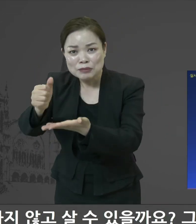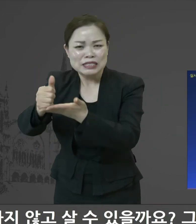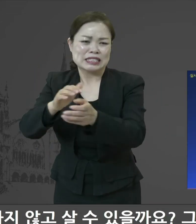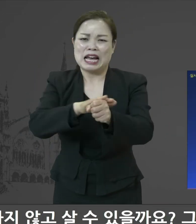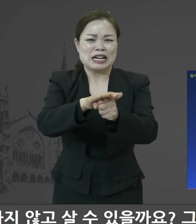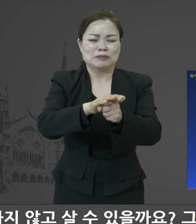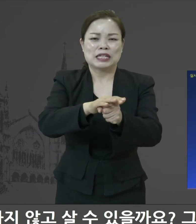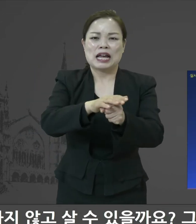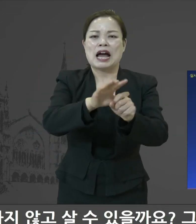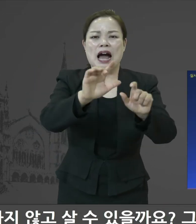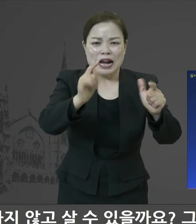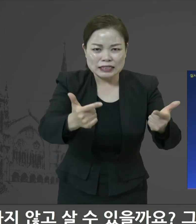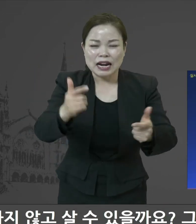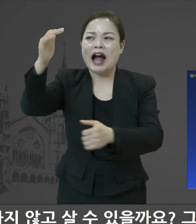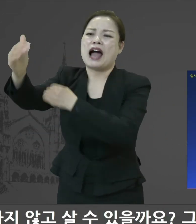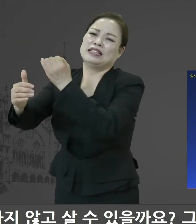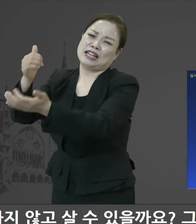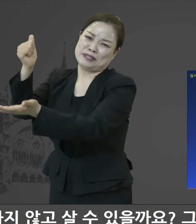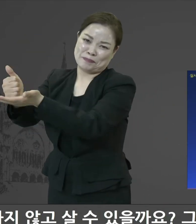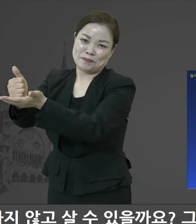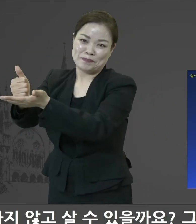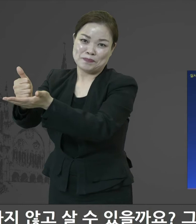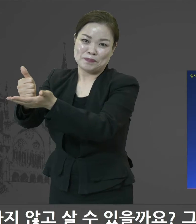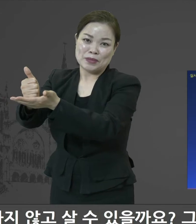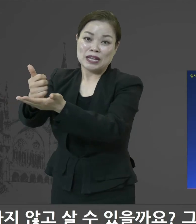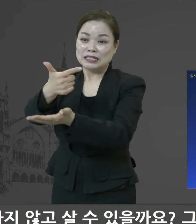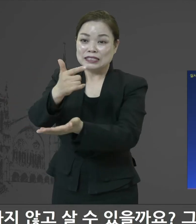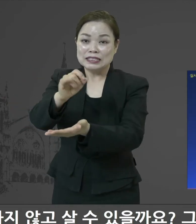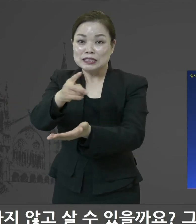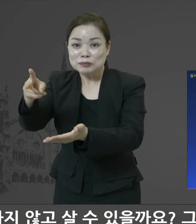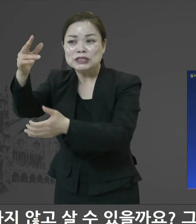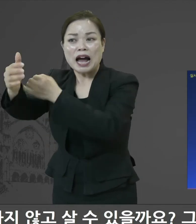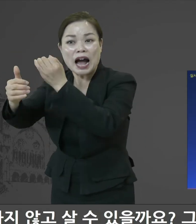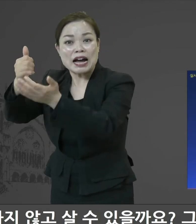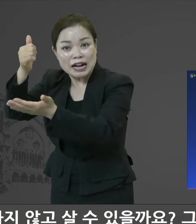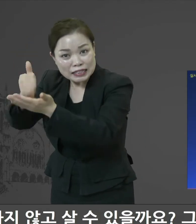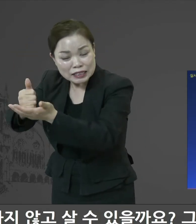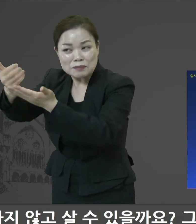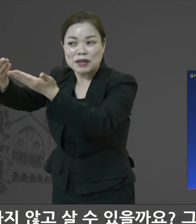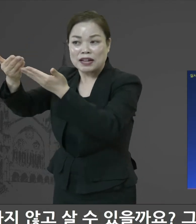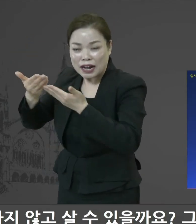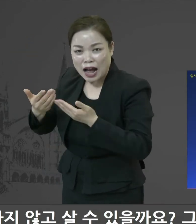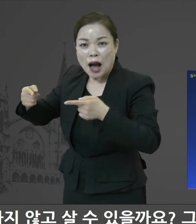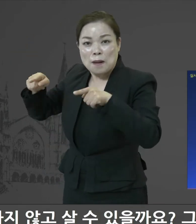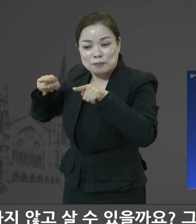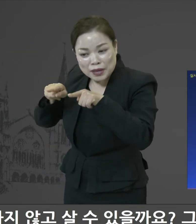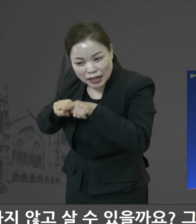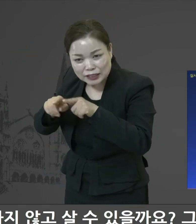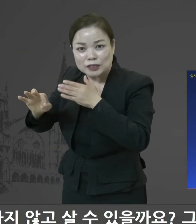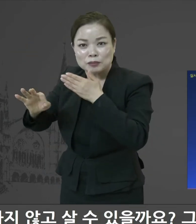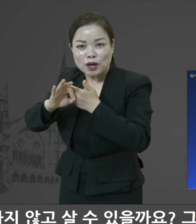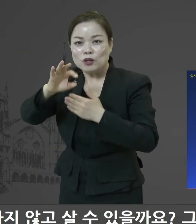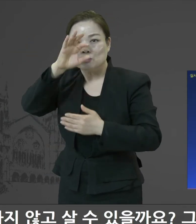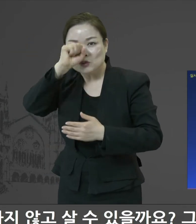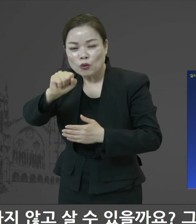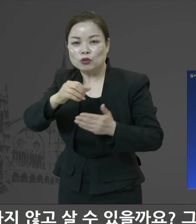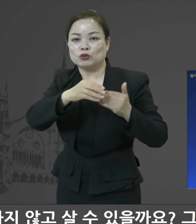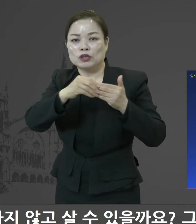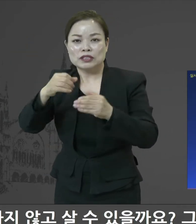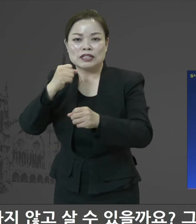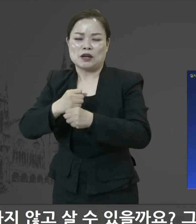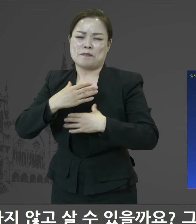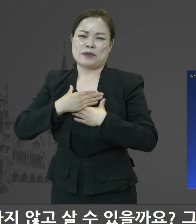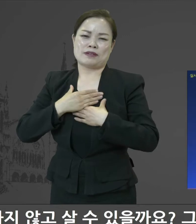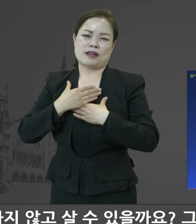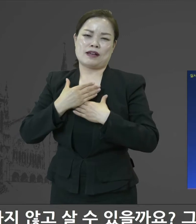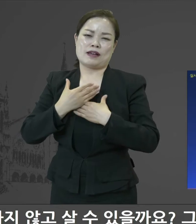아니라 하나님이어야 합니다. 하나님이어야, 하나님의 이끌림을 받아야, 하나님이 함께 하셔야, 하나님이 초원으로 인도하셔야